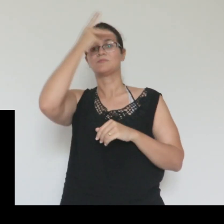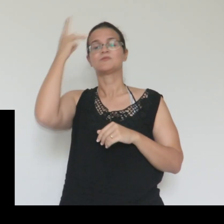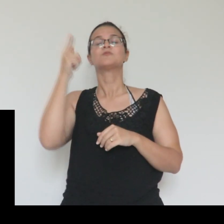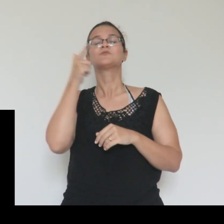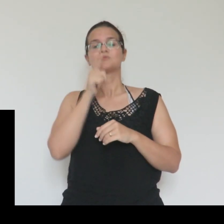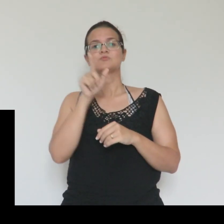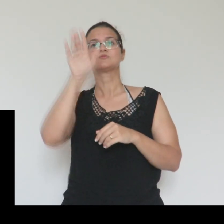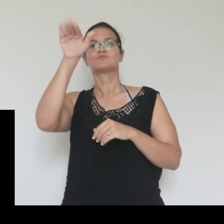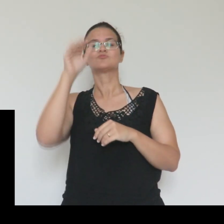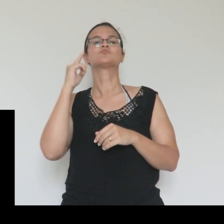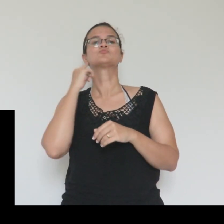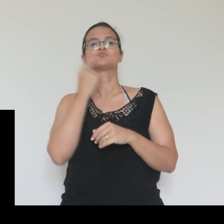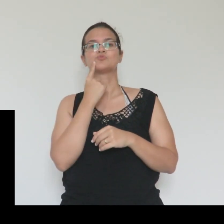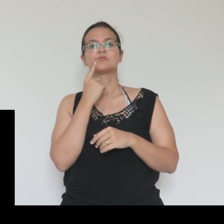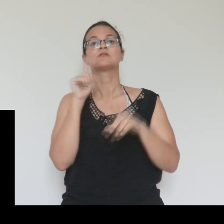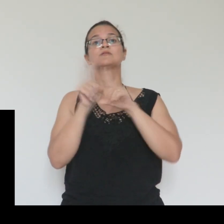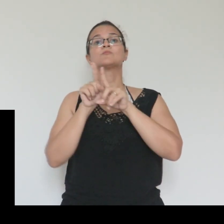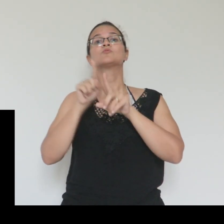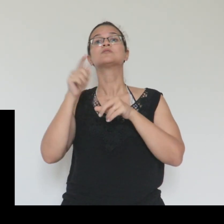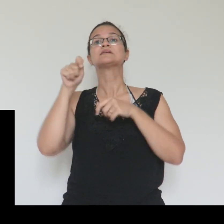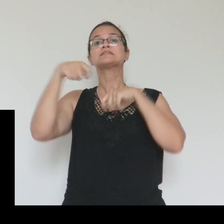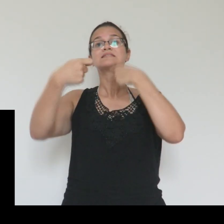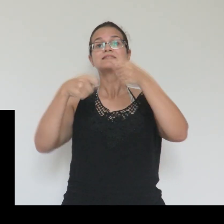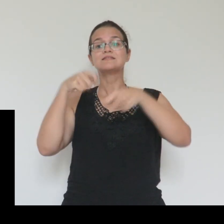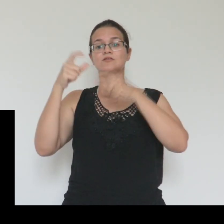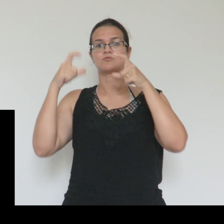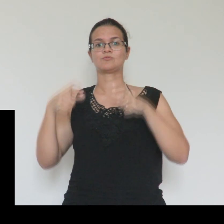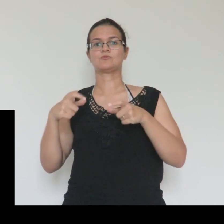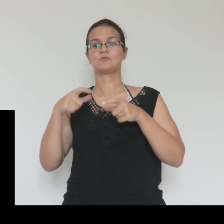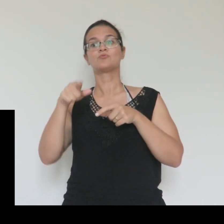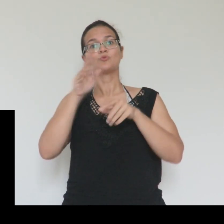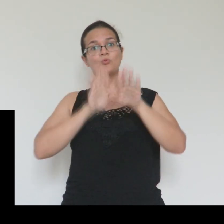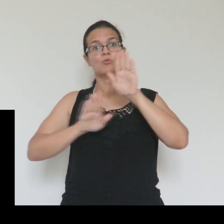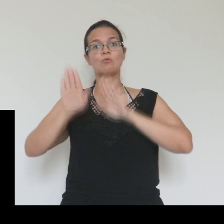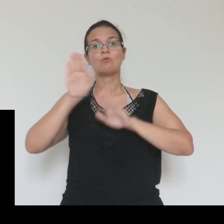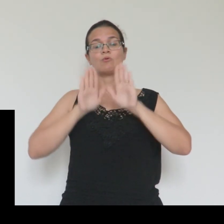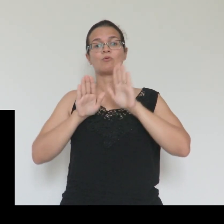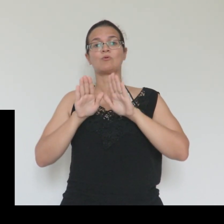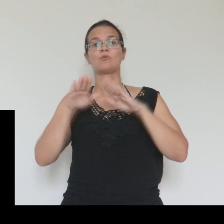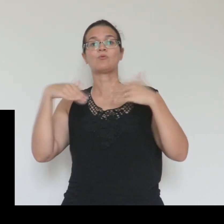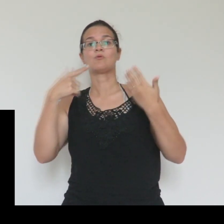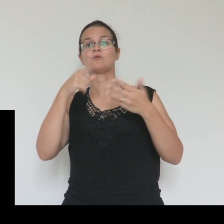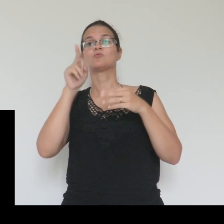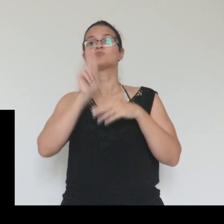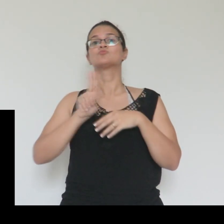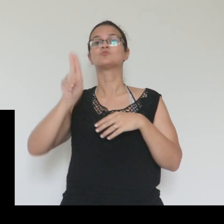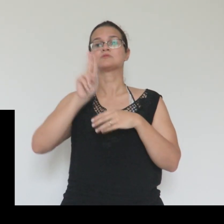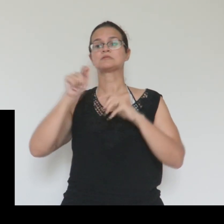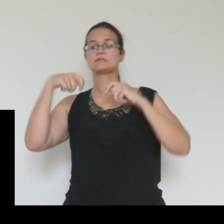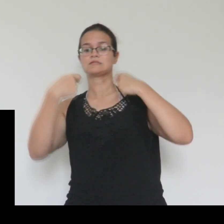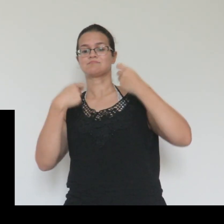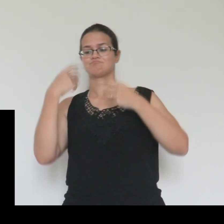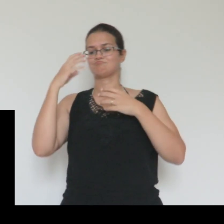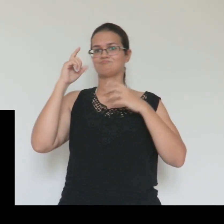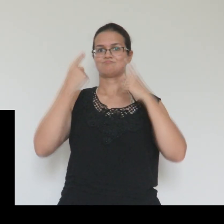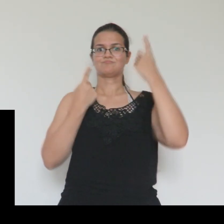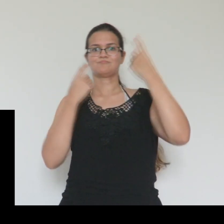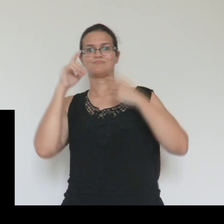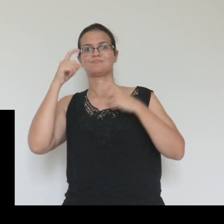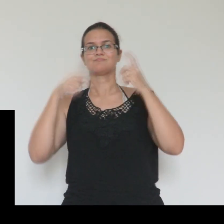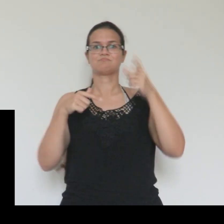sinais. Alguma dúvida? Se tiverem dúvidas, podem escrever Nós temos a parte de dúvidas